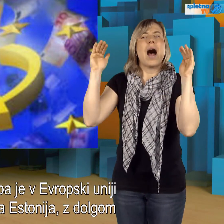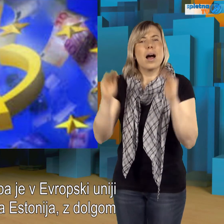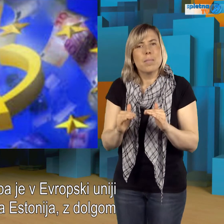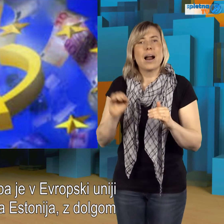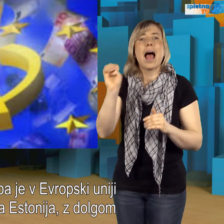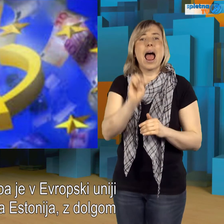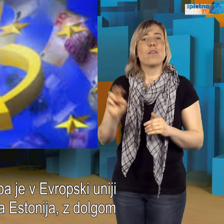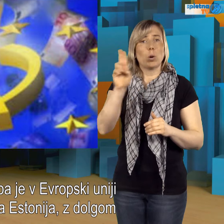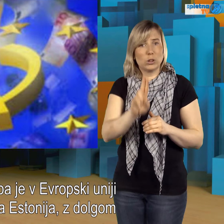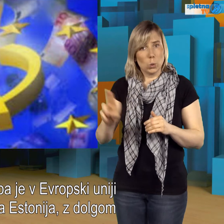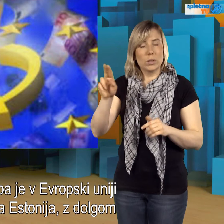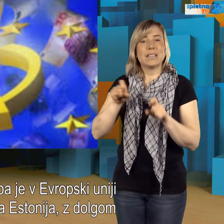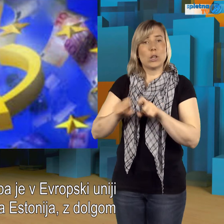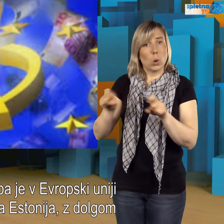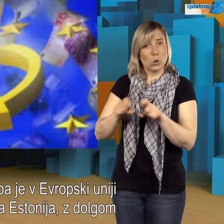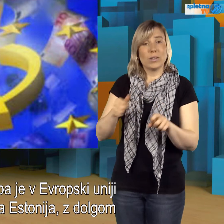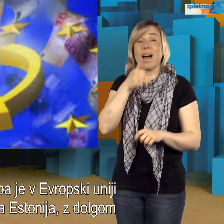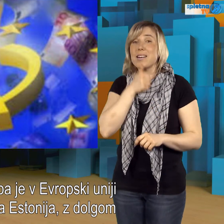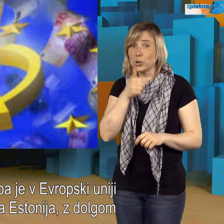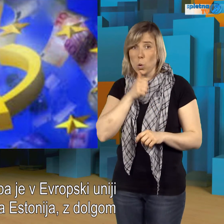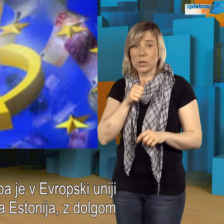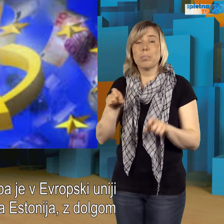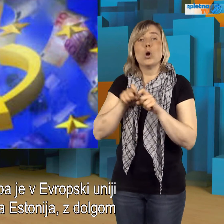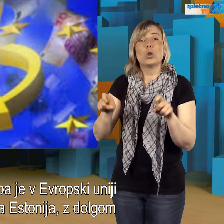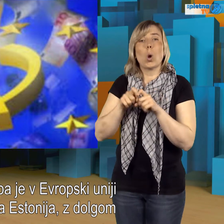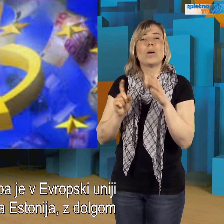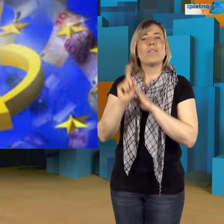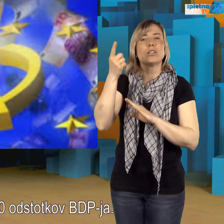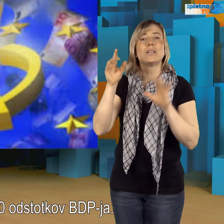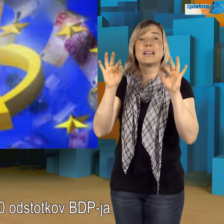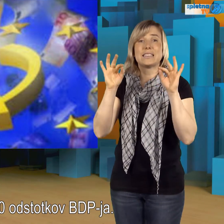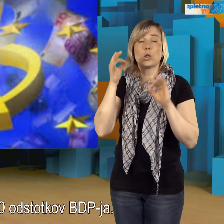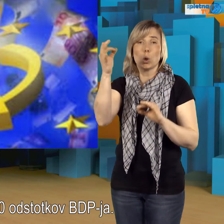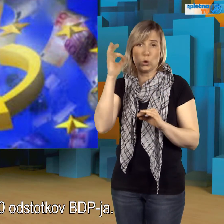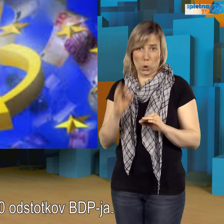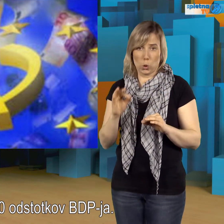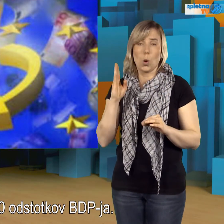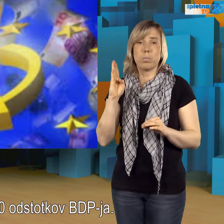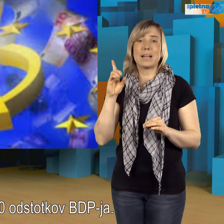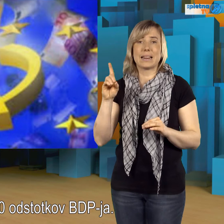Najmanj pa je v Evropski uniji zadolžena Estonija z dolgom v višini 10% BDP-ja.